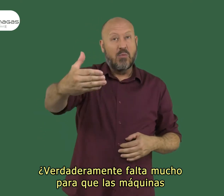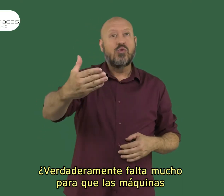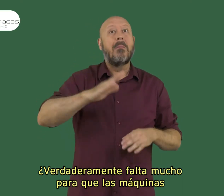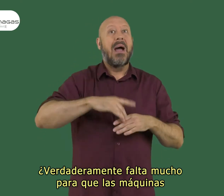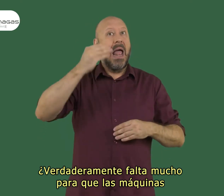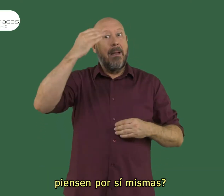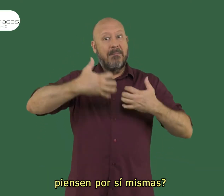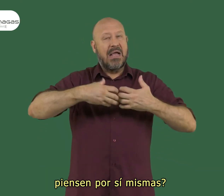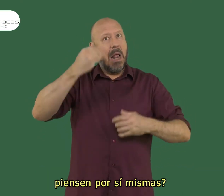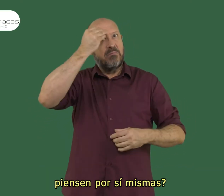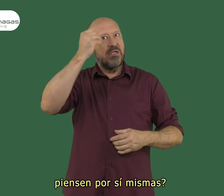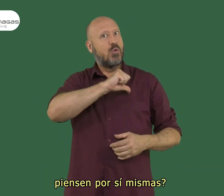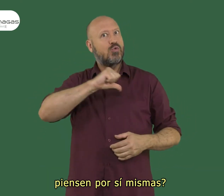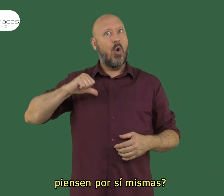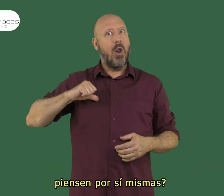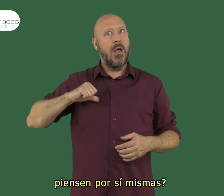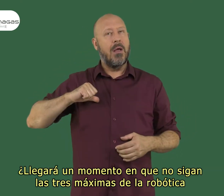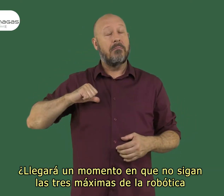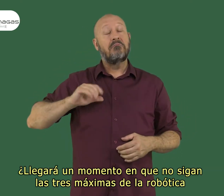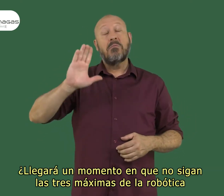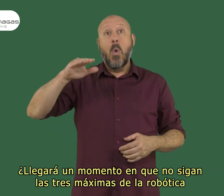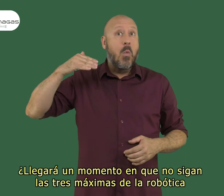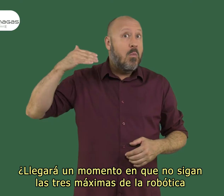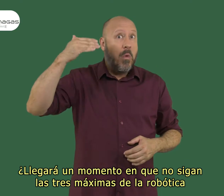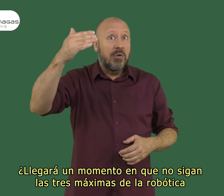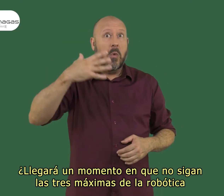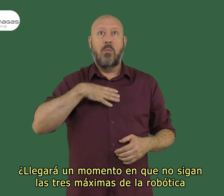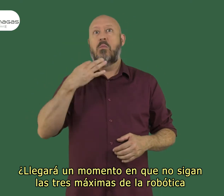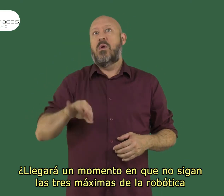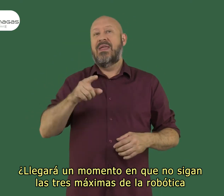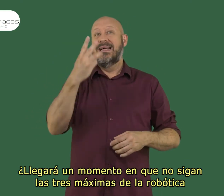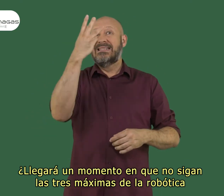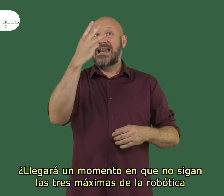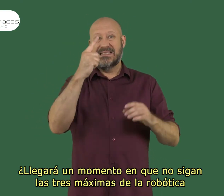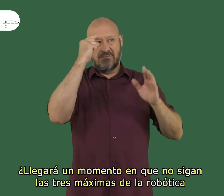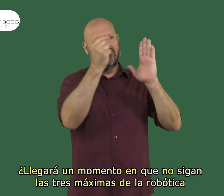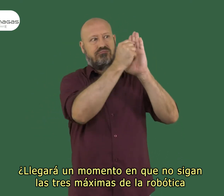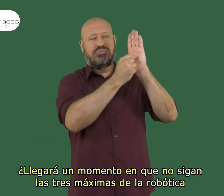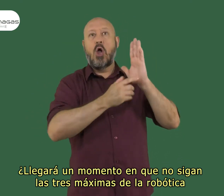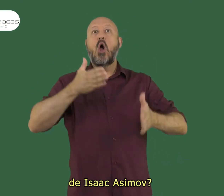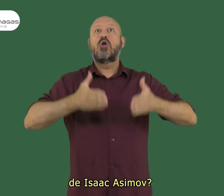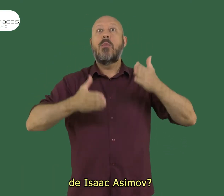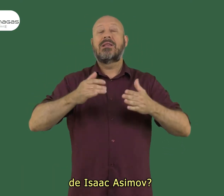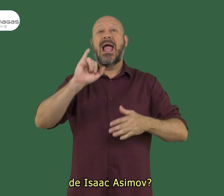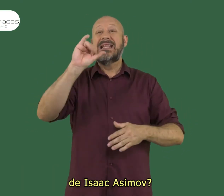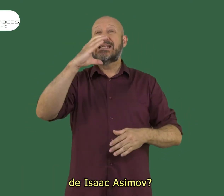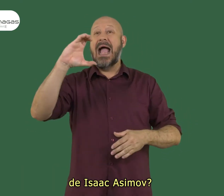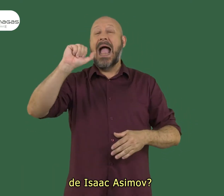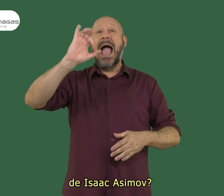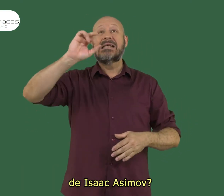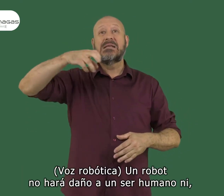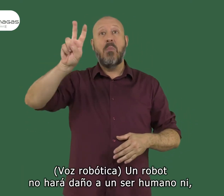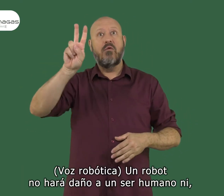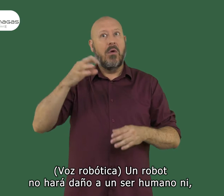que las máquinas piensen por sí mismas? ¿Llegará un momento en que no sigan las 3 máximas de la robótica de Isaac Asimov?